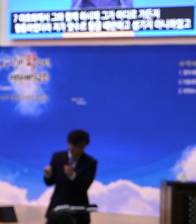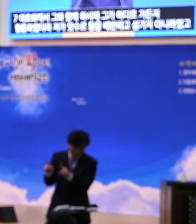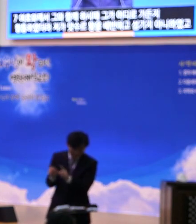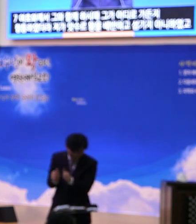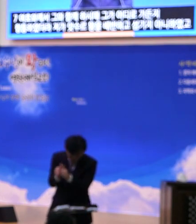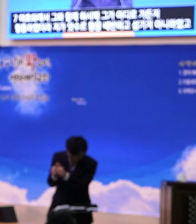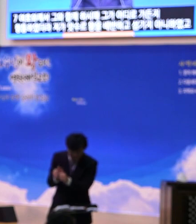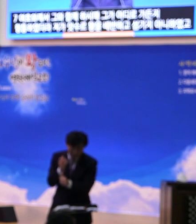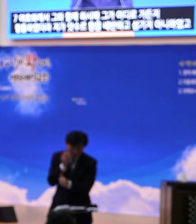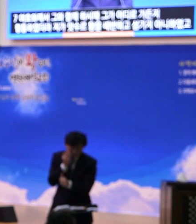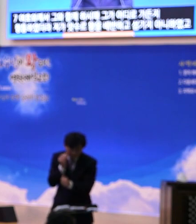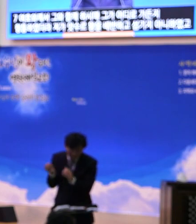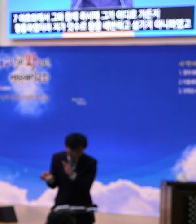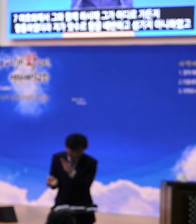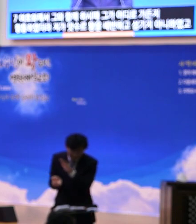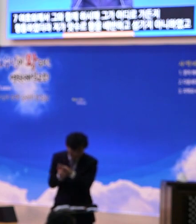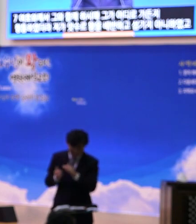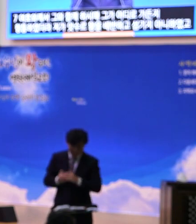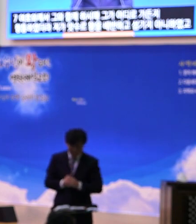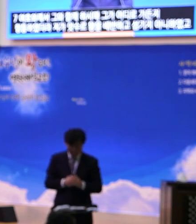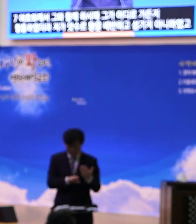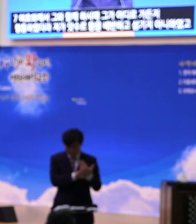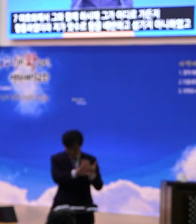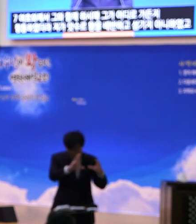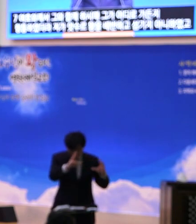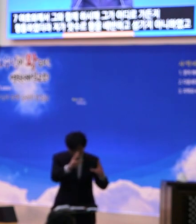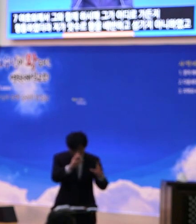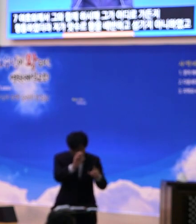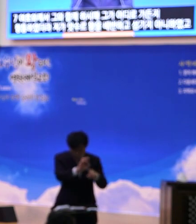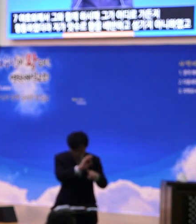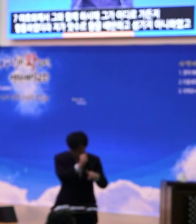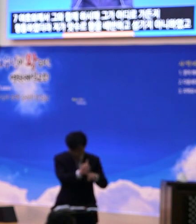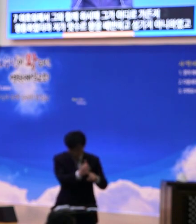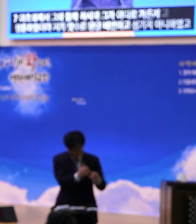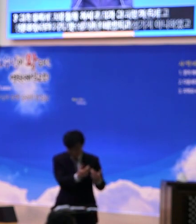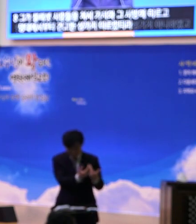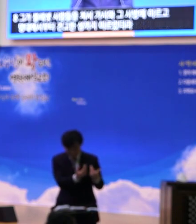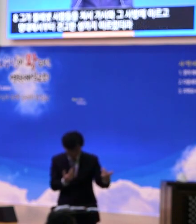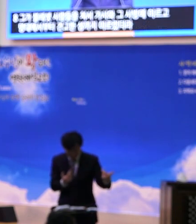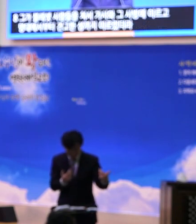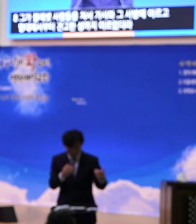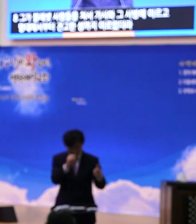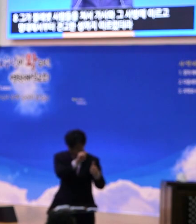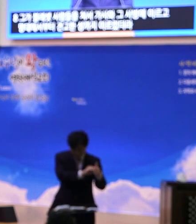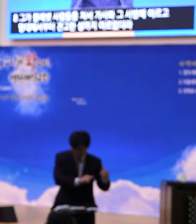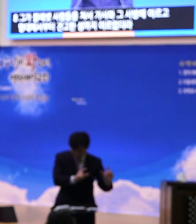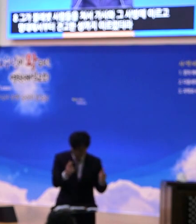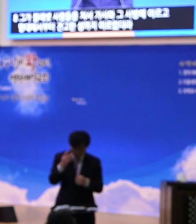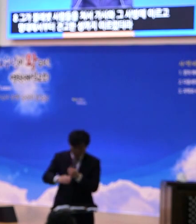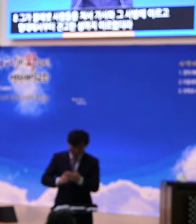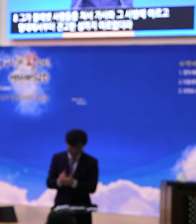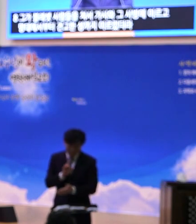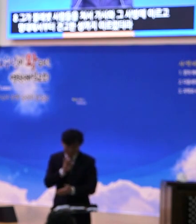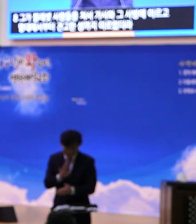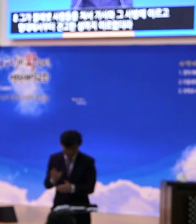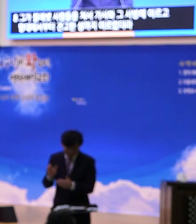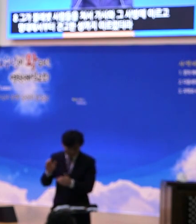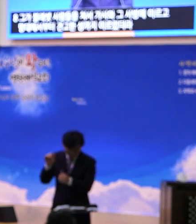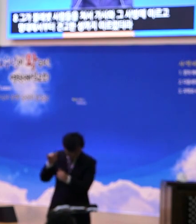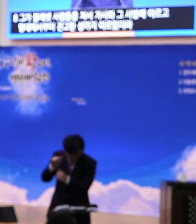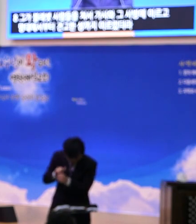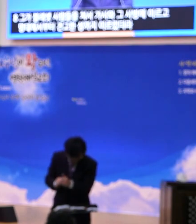형통하였더라. 저가 아수르 왕을 배반하고 섬기지 아니하였고 그가 블레셋 사람들을 쳐서